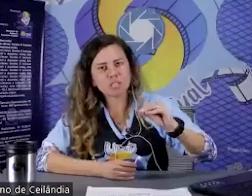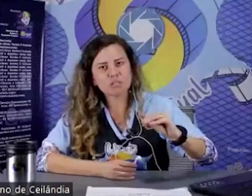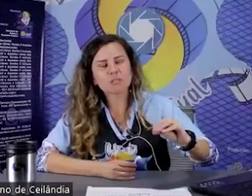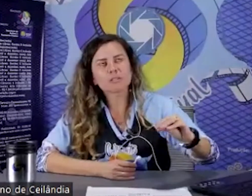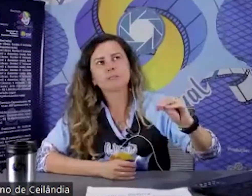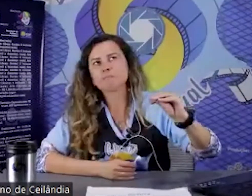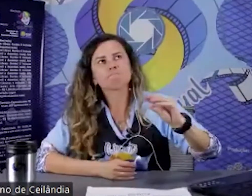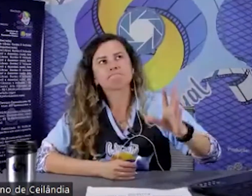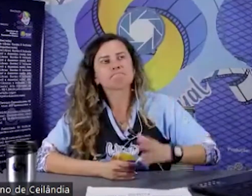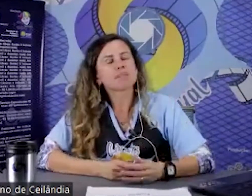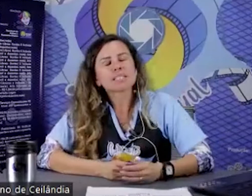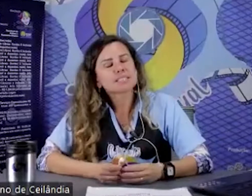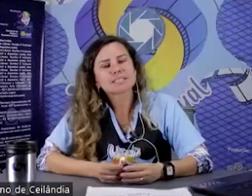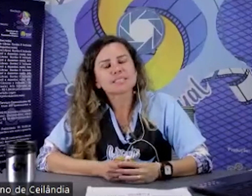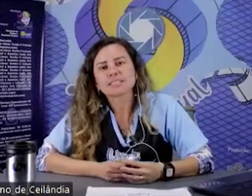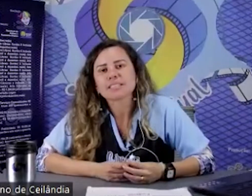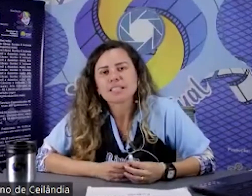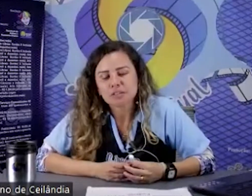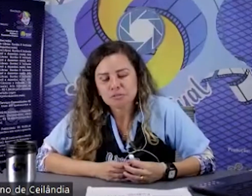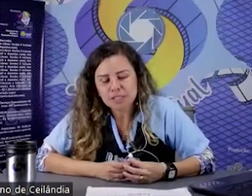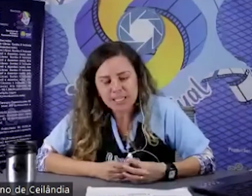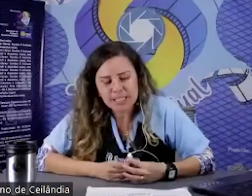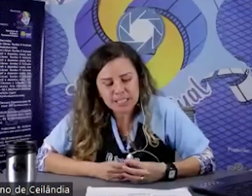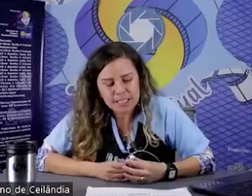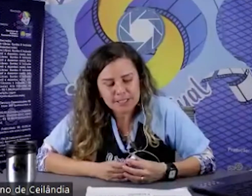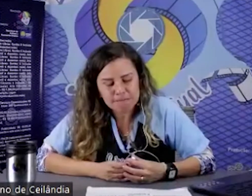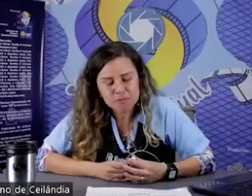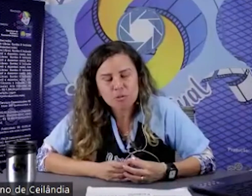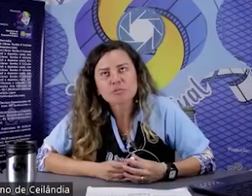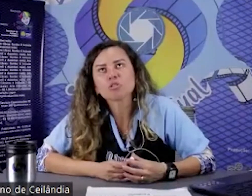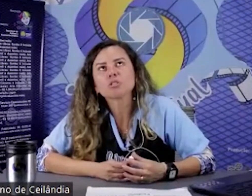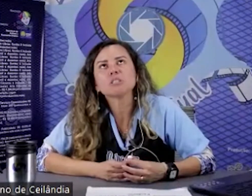sozinho, mas foi aquela... Em